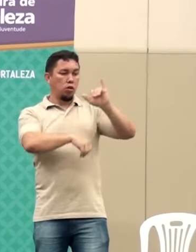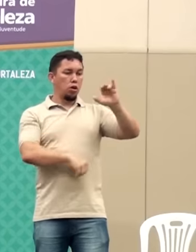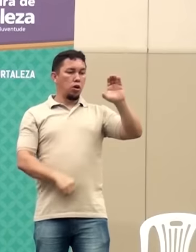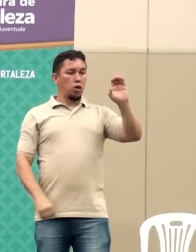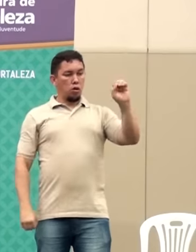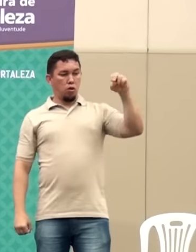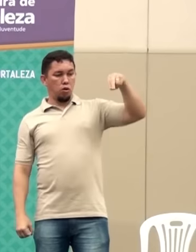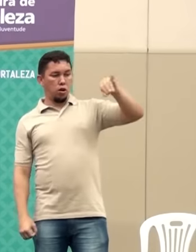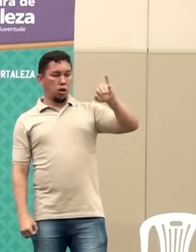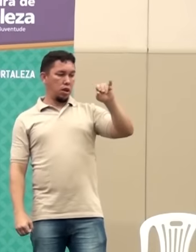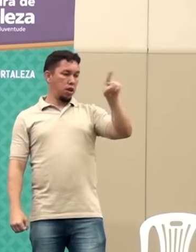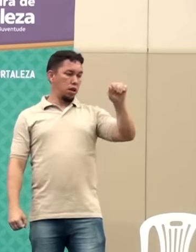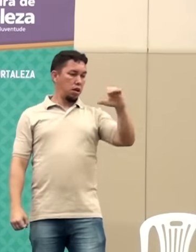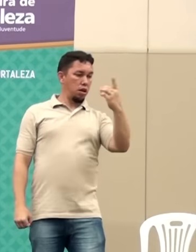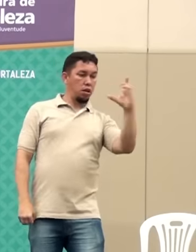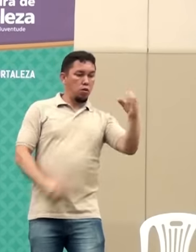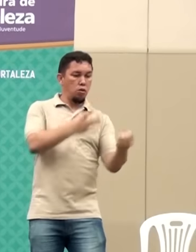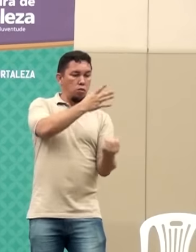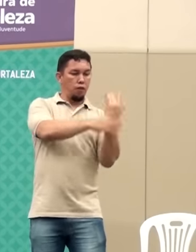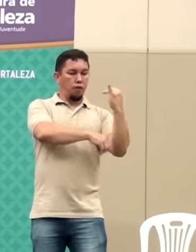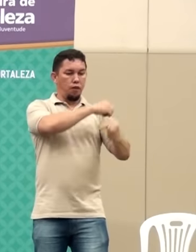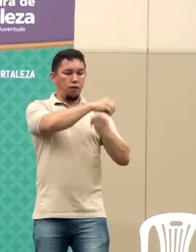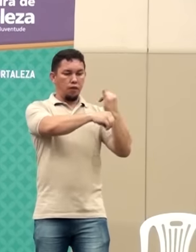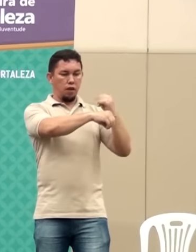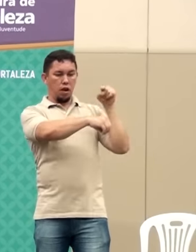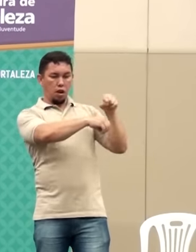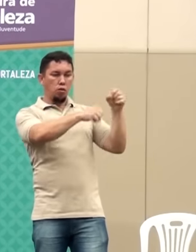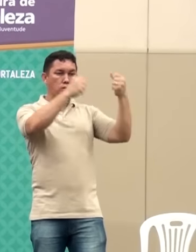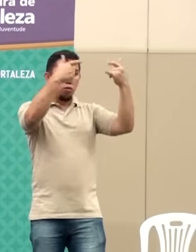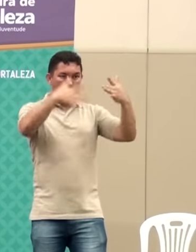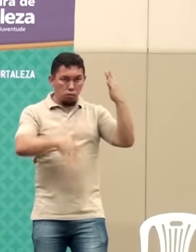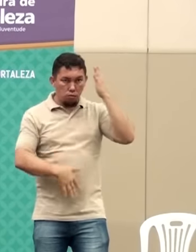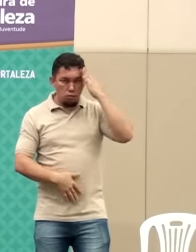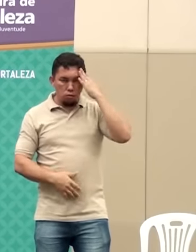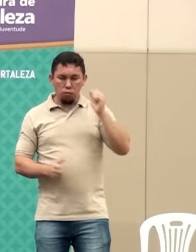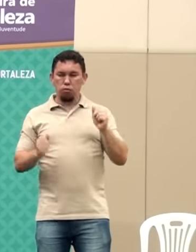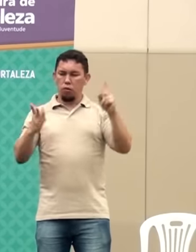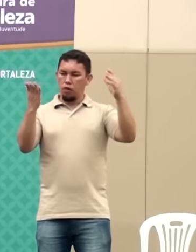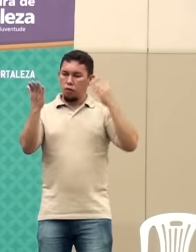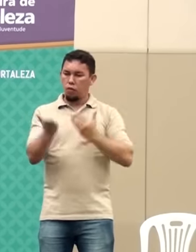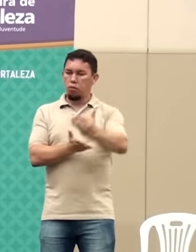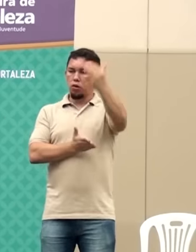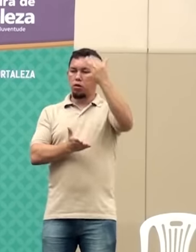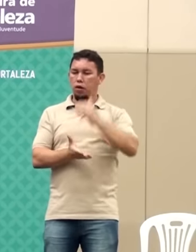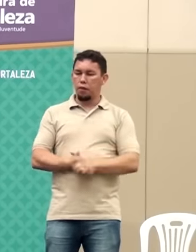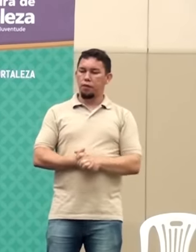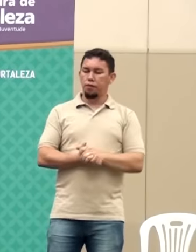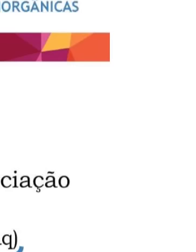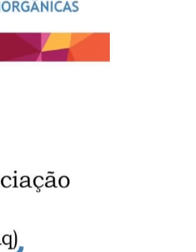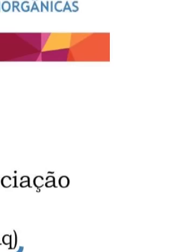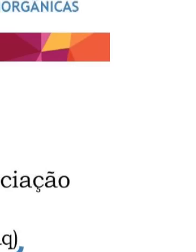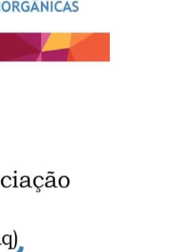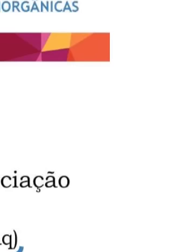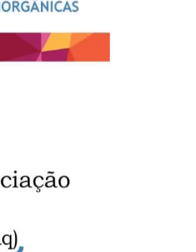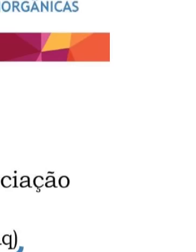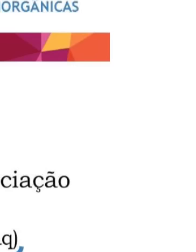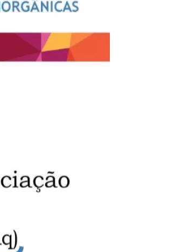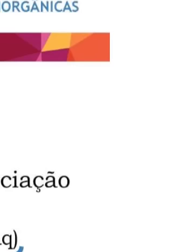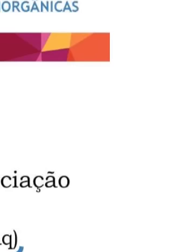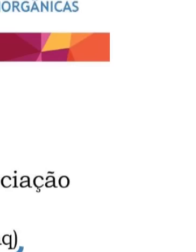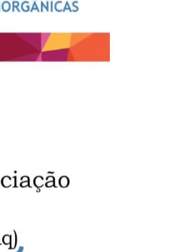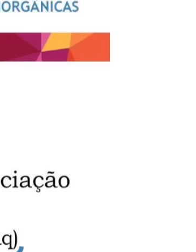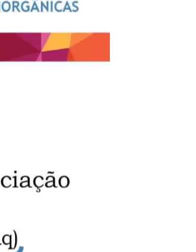processo de formação de íons, ok? Vamos para frente, vamos para o segundo processo. Olha